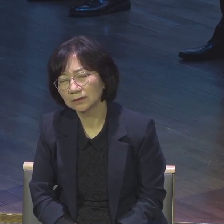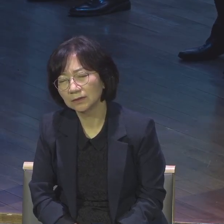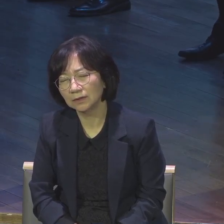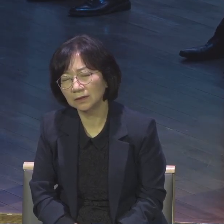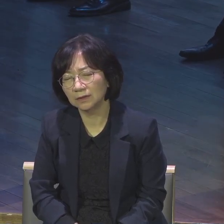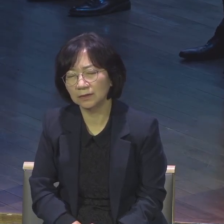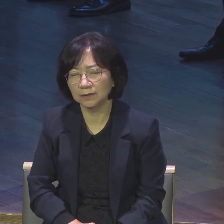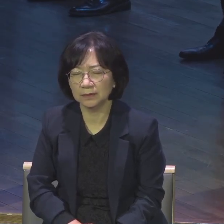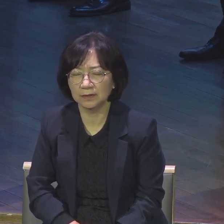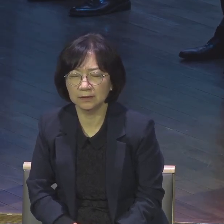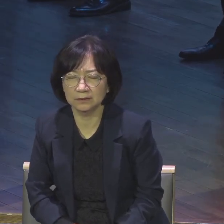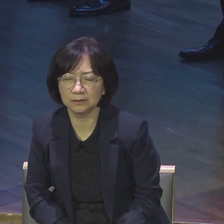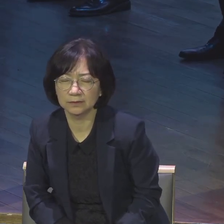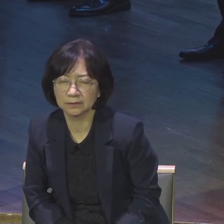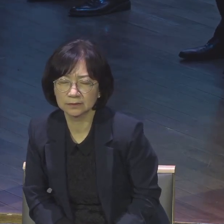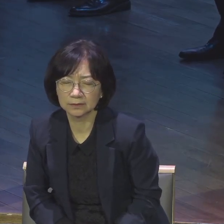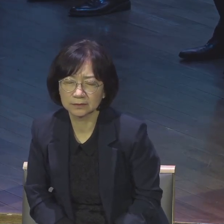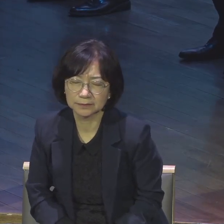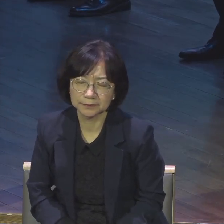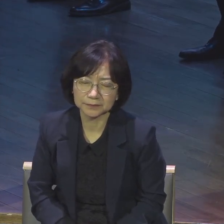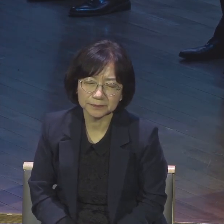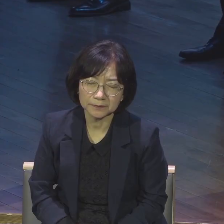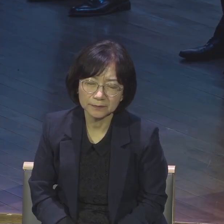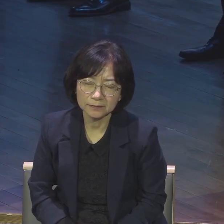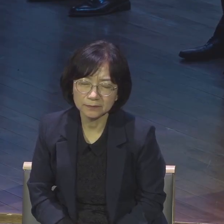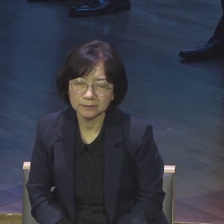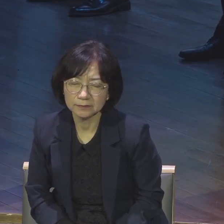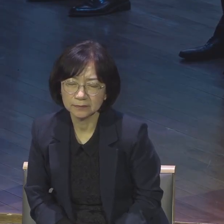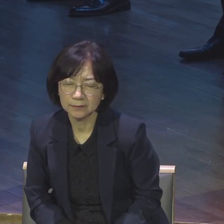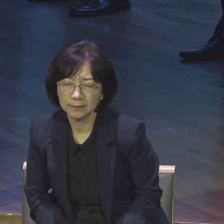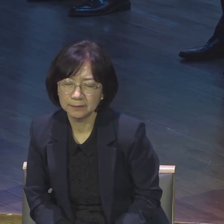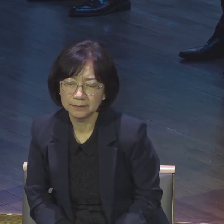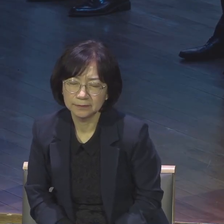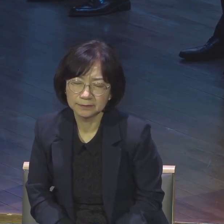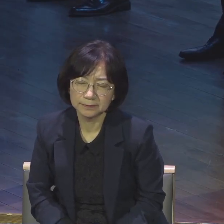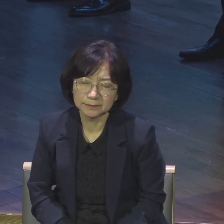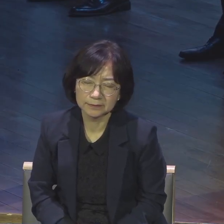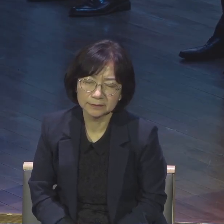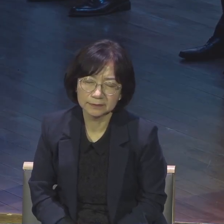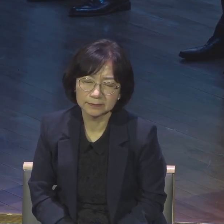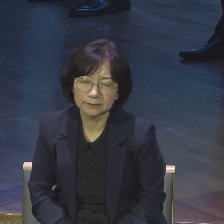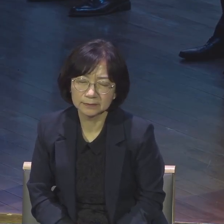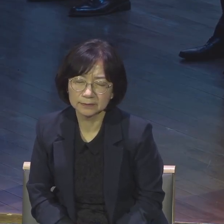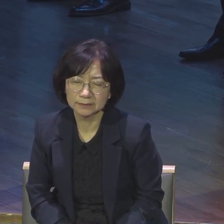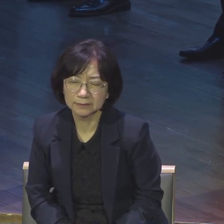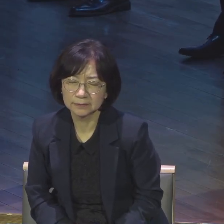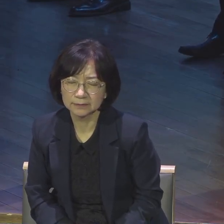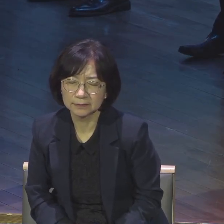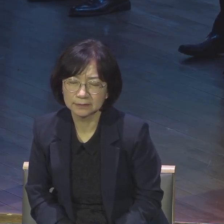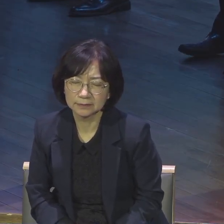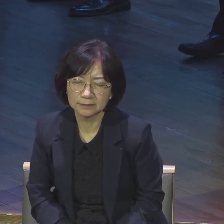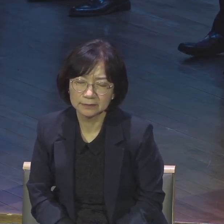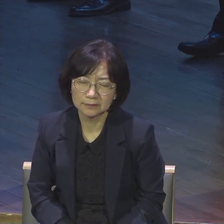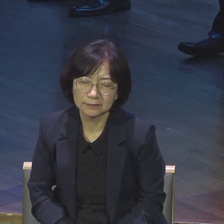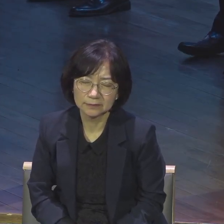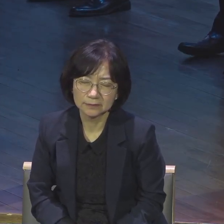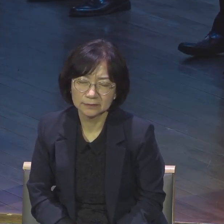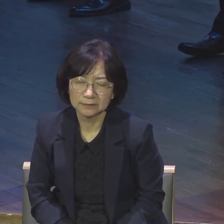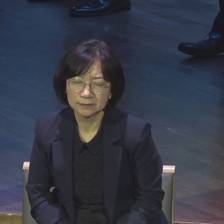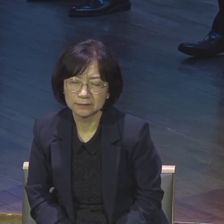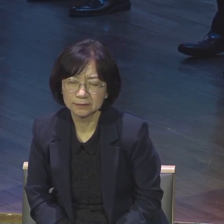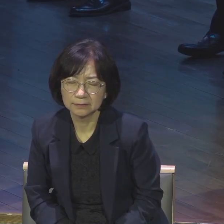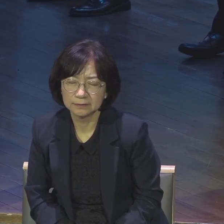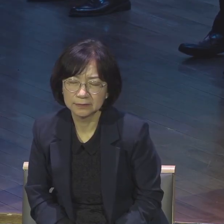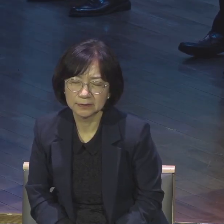주시옵소서. 하나님 믿음에 하나님 우리가 마음을 같이하여 구할 때 하나님 오시옵소서. 하나님 역시